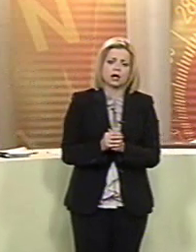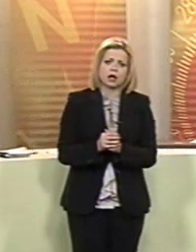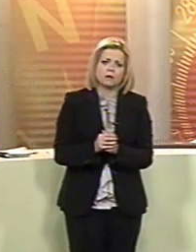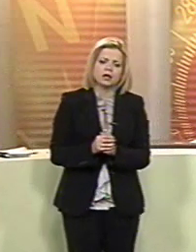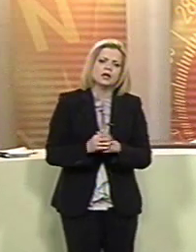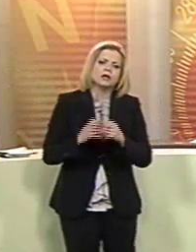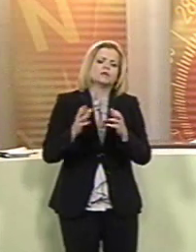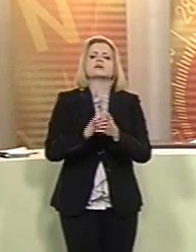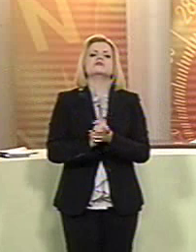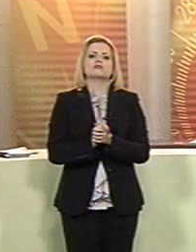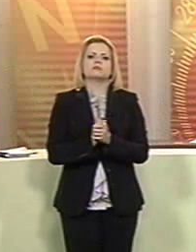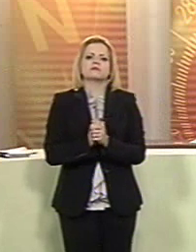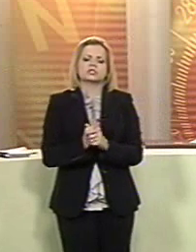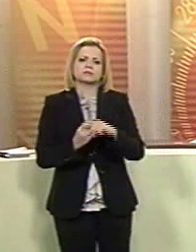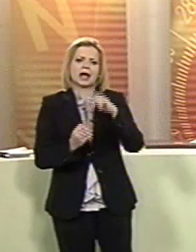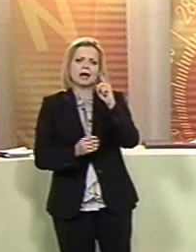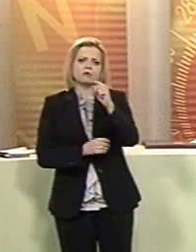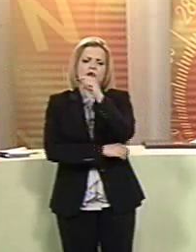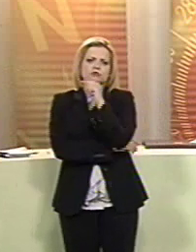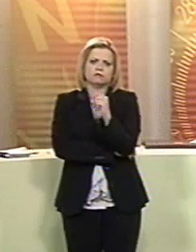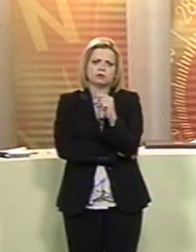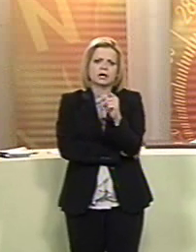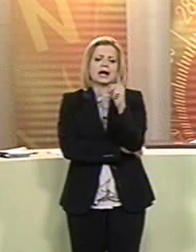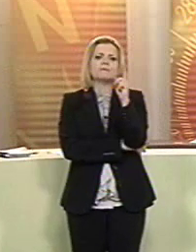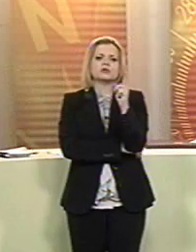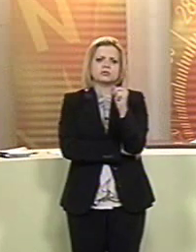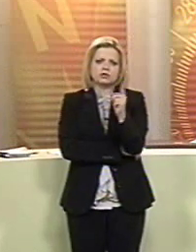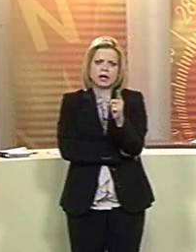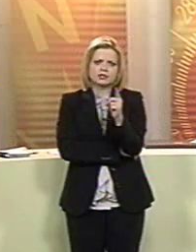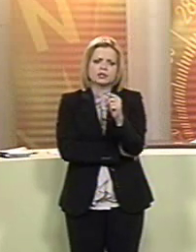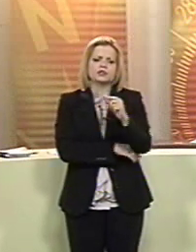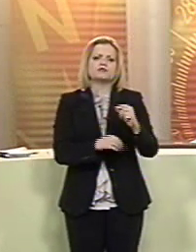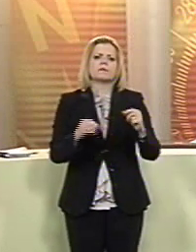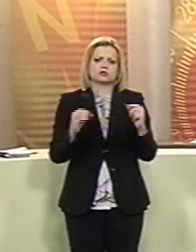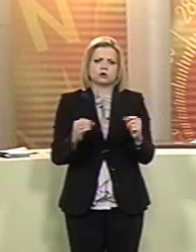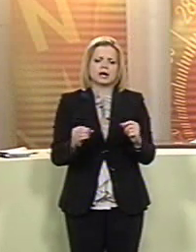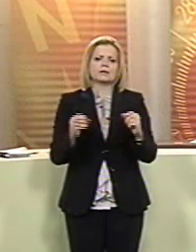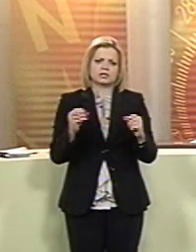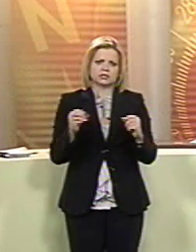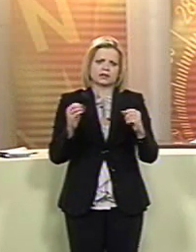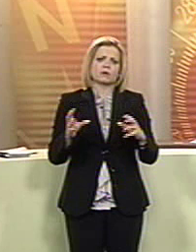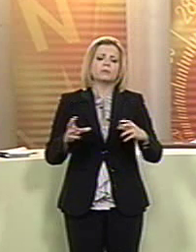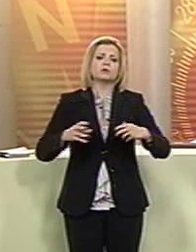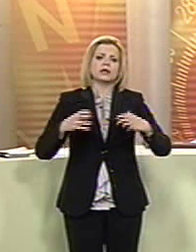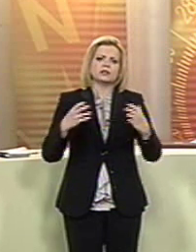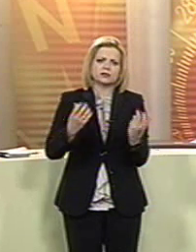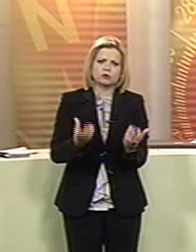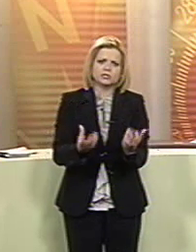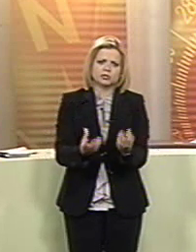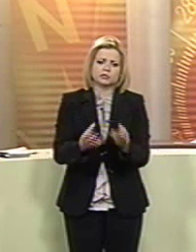local. Meus amigos, conto para vocês. Há no Código Civil a possibilidade de uma pessoa apresentar uma pluralidade de domicílios. Aquilo